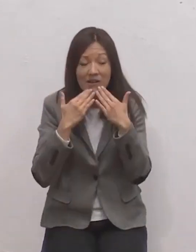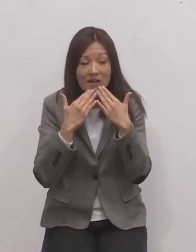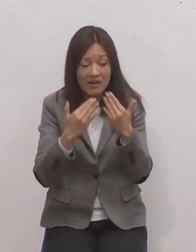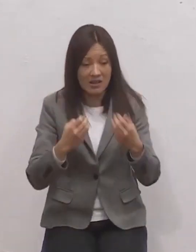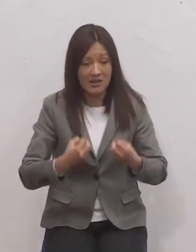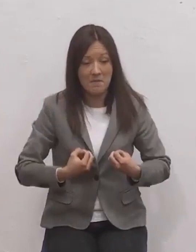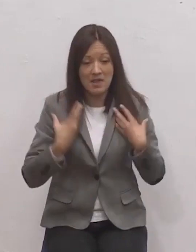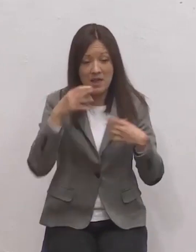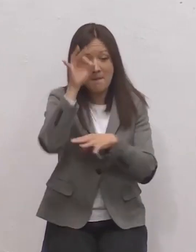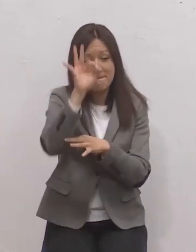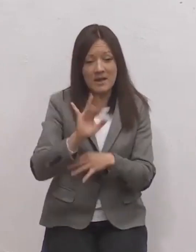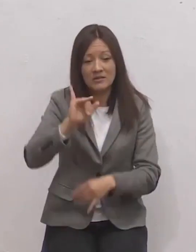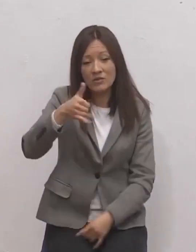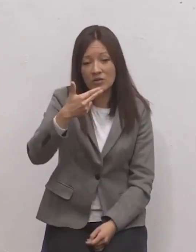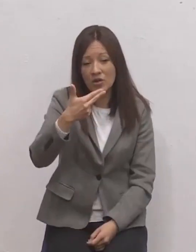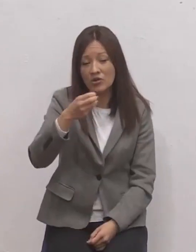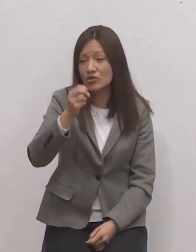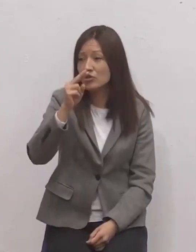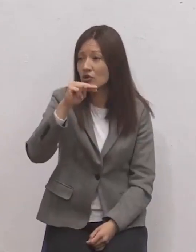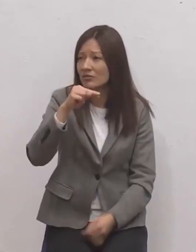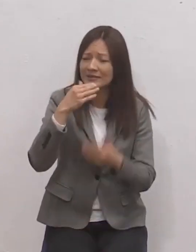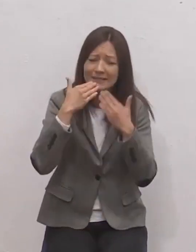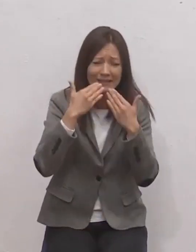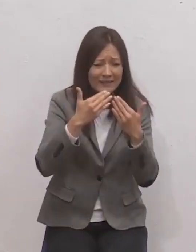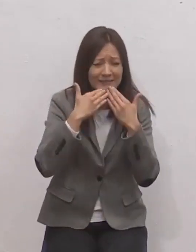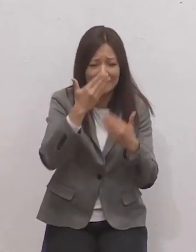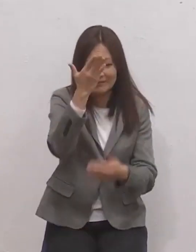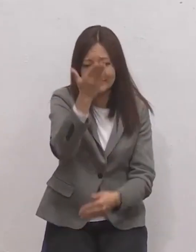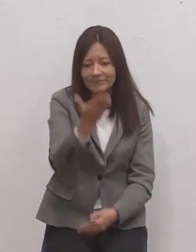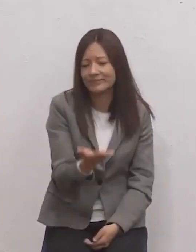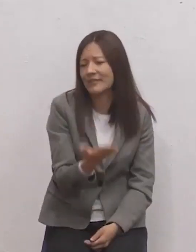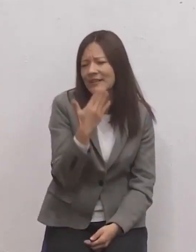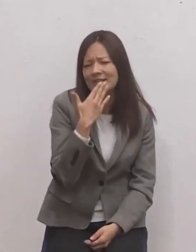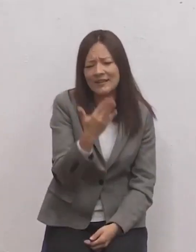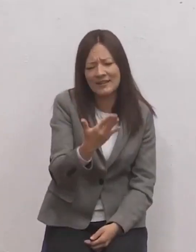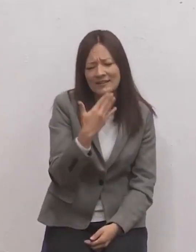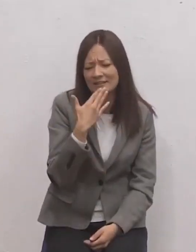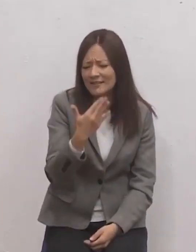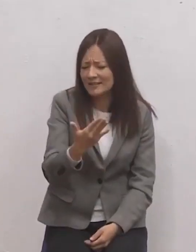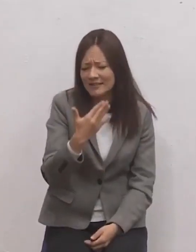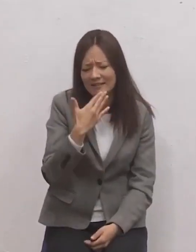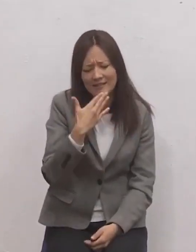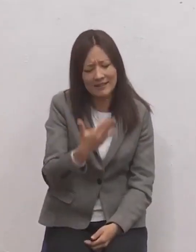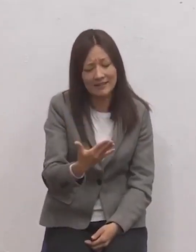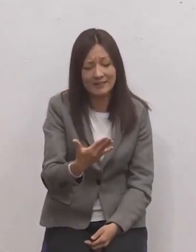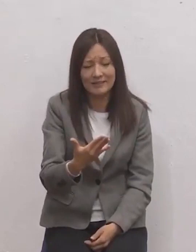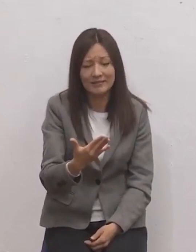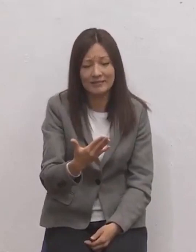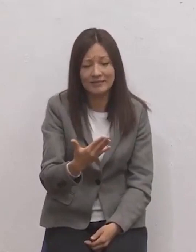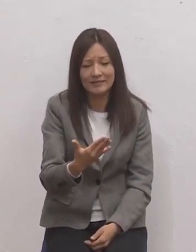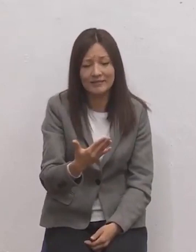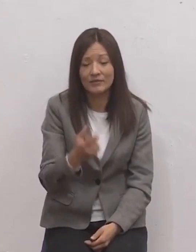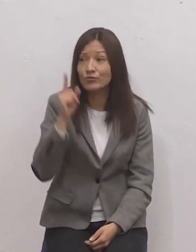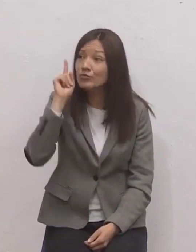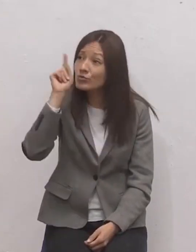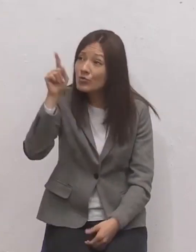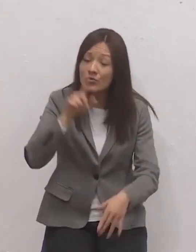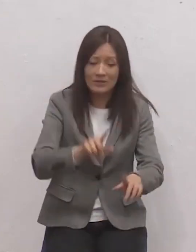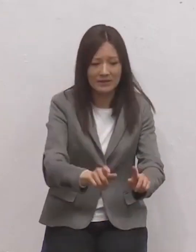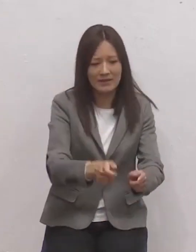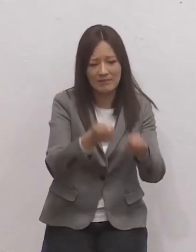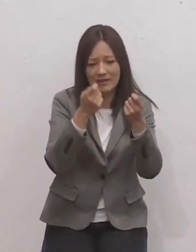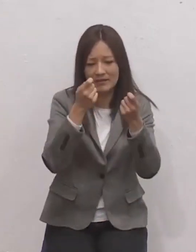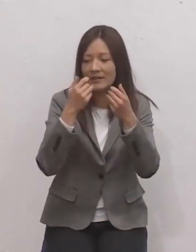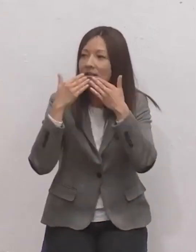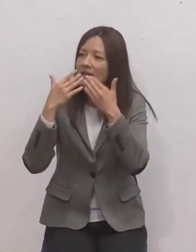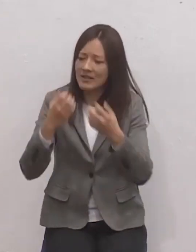del pastor John, Señor. Gracias por la vida de John, Señor. Gracias, gracias, gracias. Tú lo salvaste. Gracias